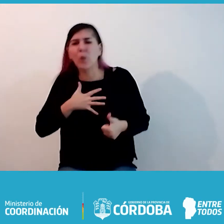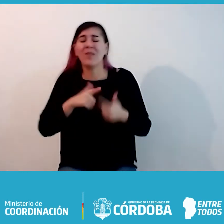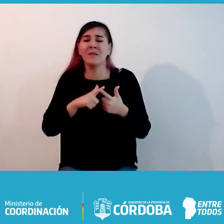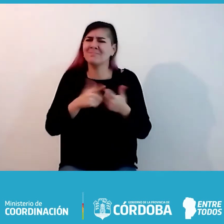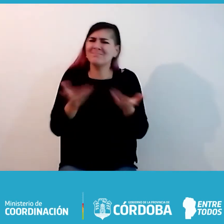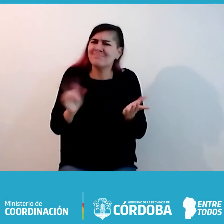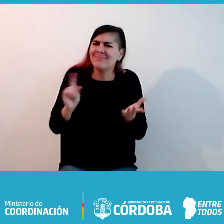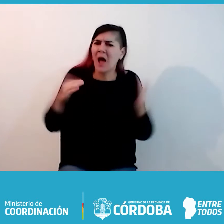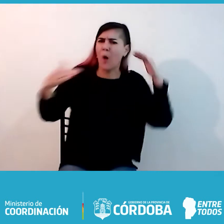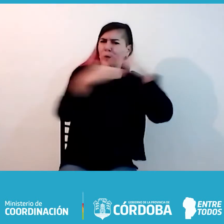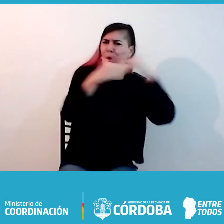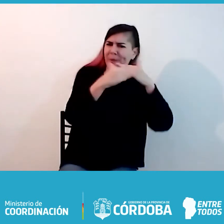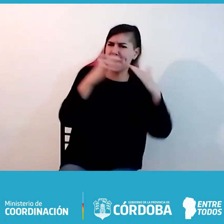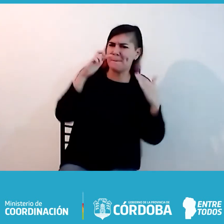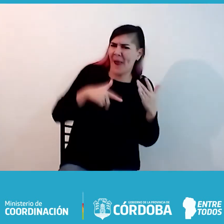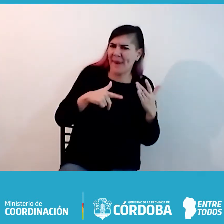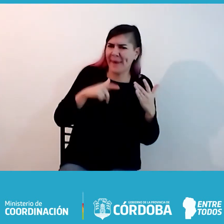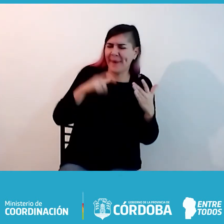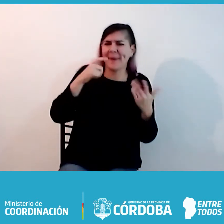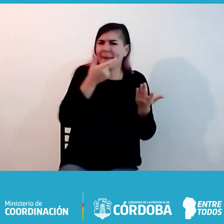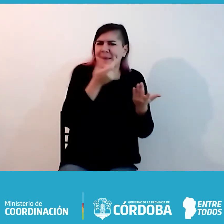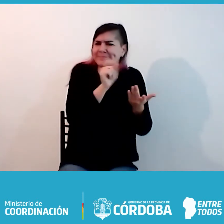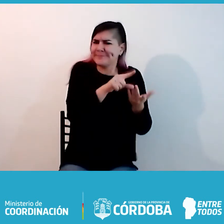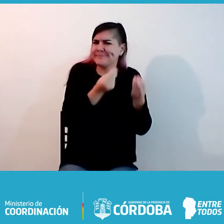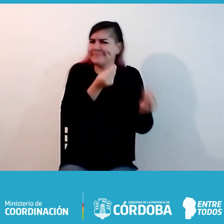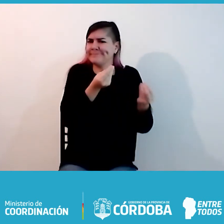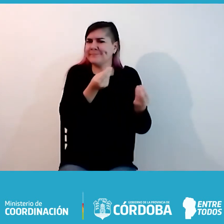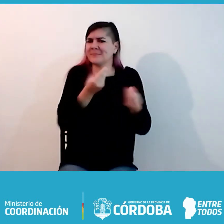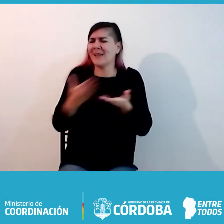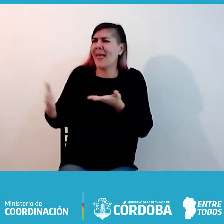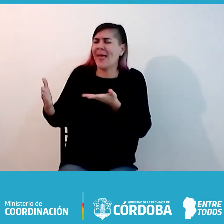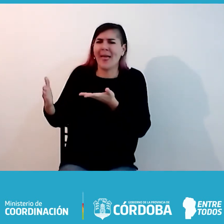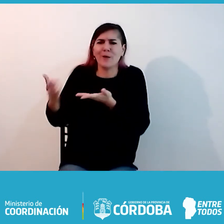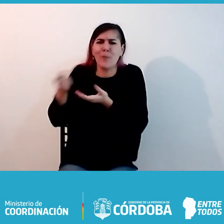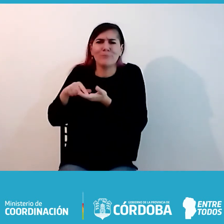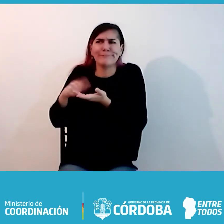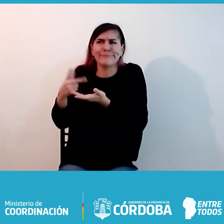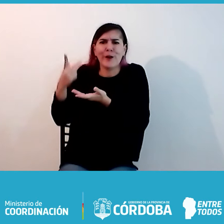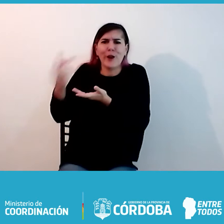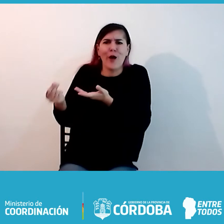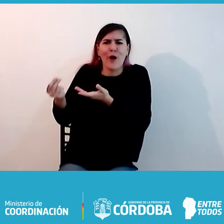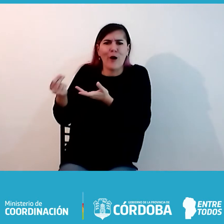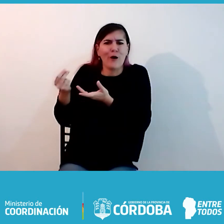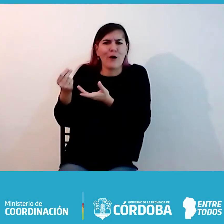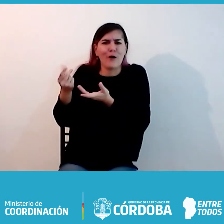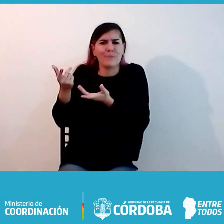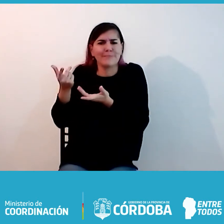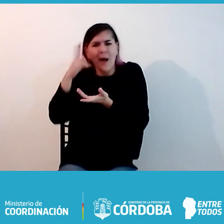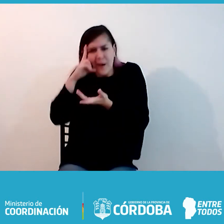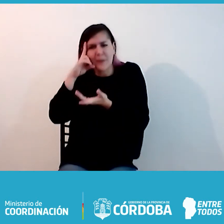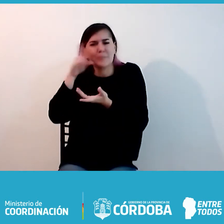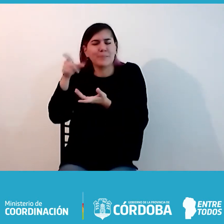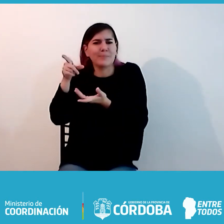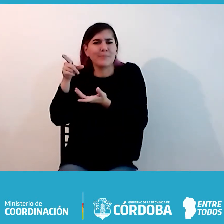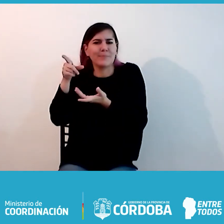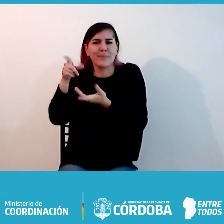autovía para el plan IRSA, eliminando monte nativo y economías regionales. Se declaren manifestar no a la autovía, no a